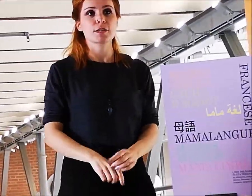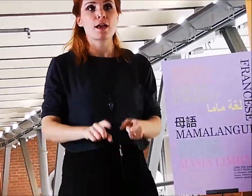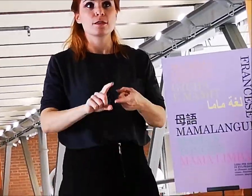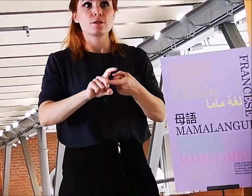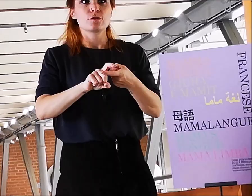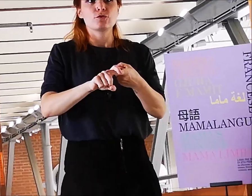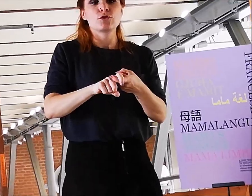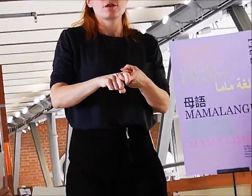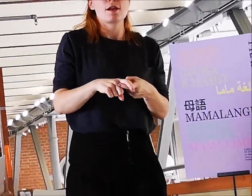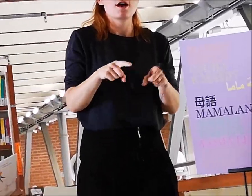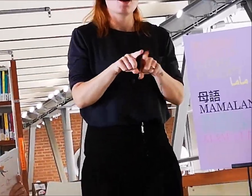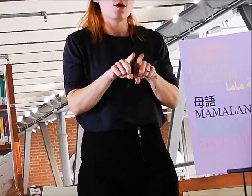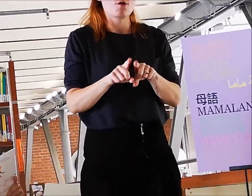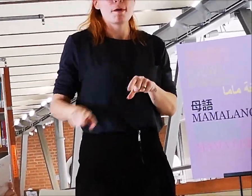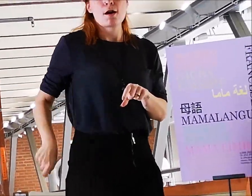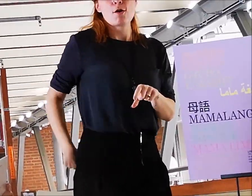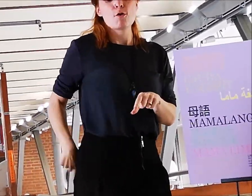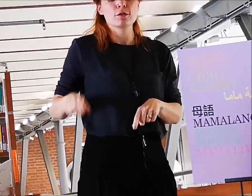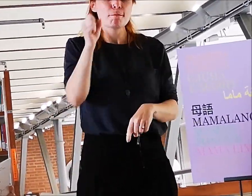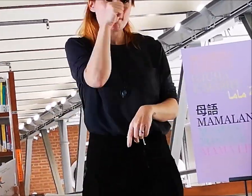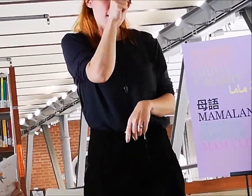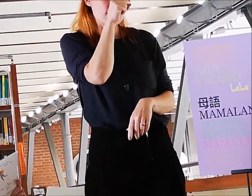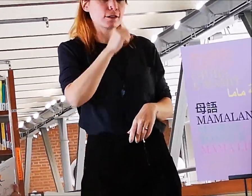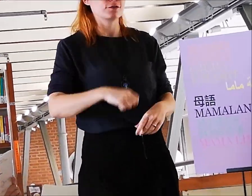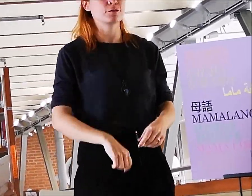attorcigliati come la coda di un maialino.